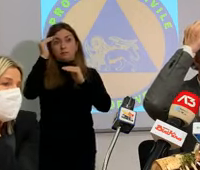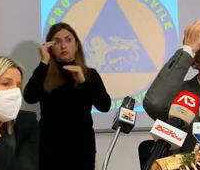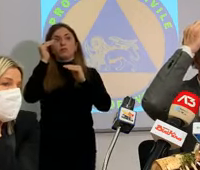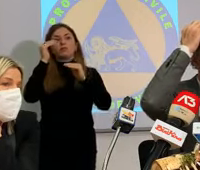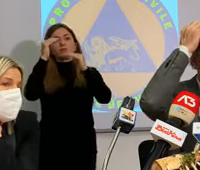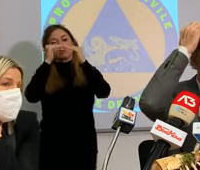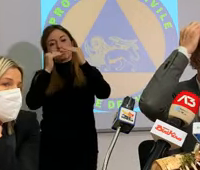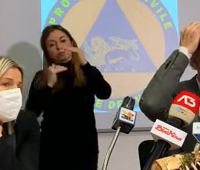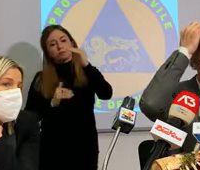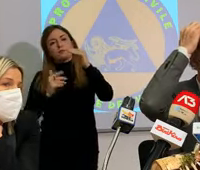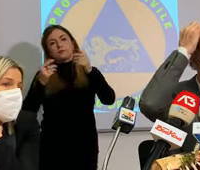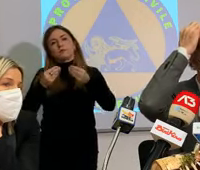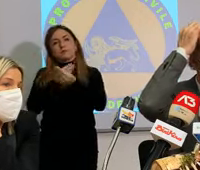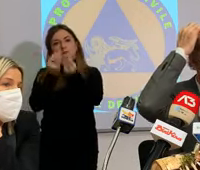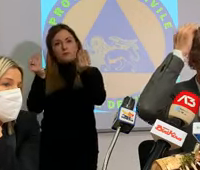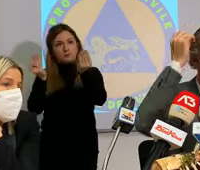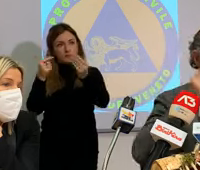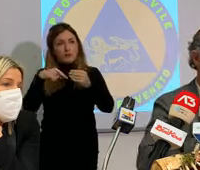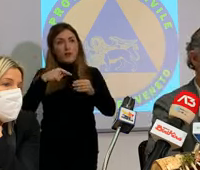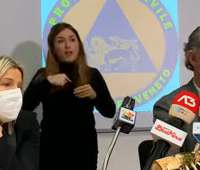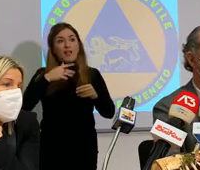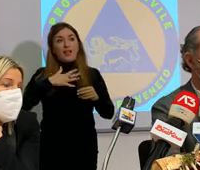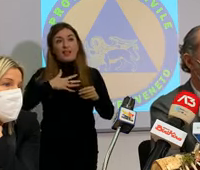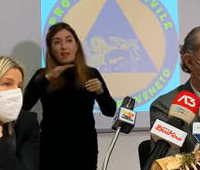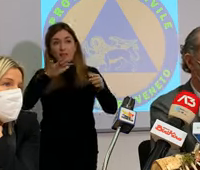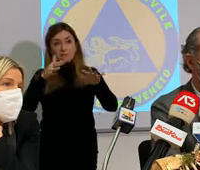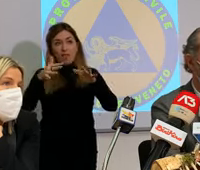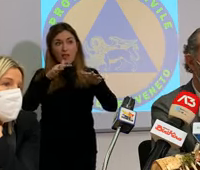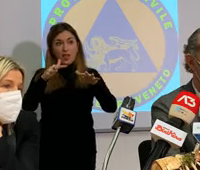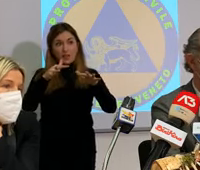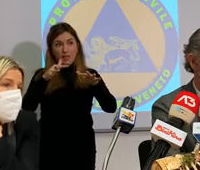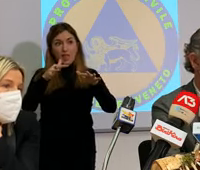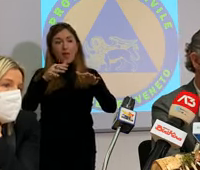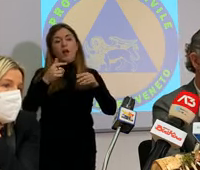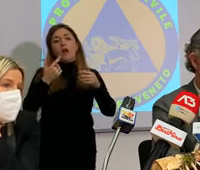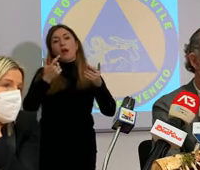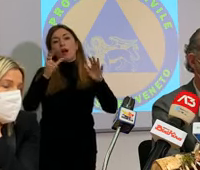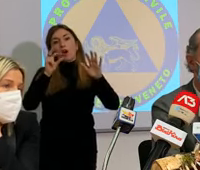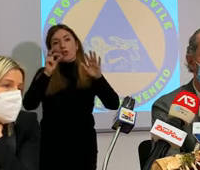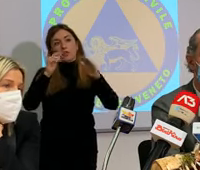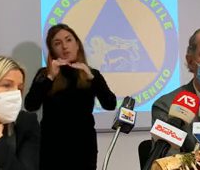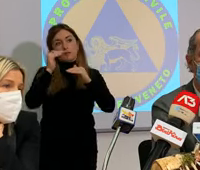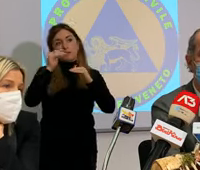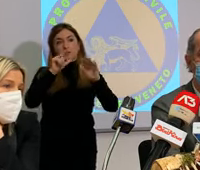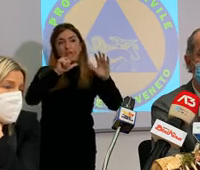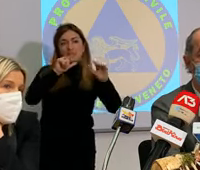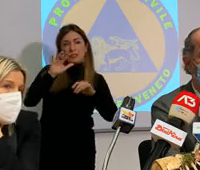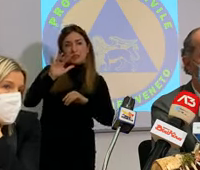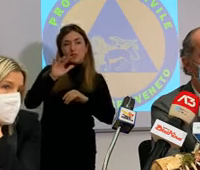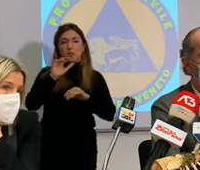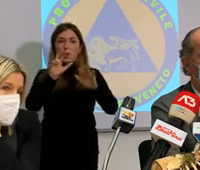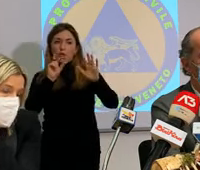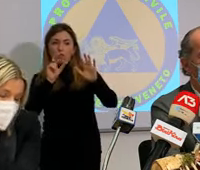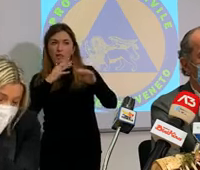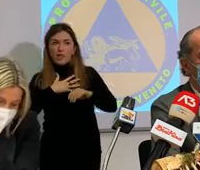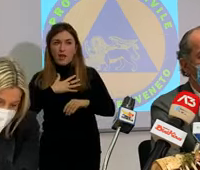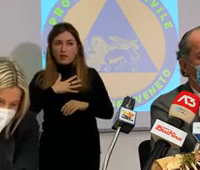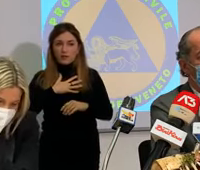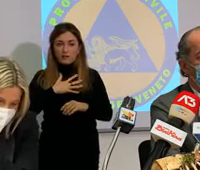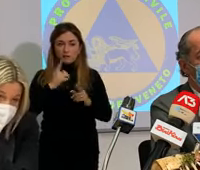del nei decessi oggi tre tra gli ultra ottantenne 75 80 anni sono